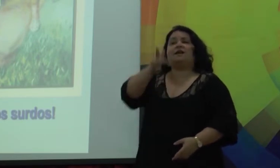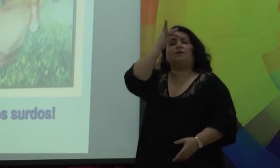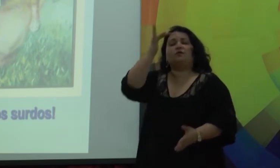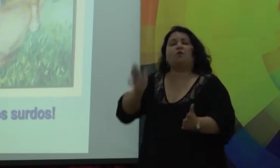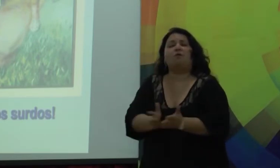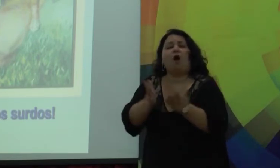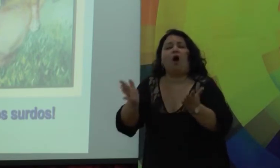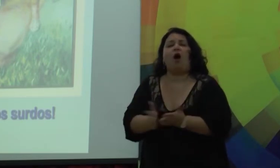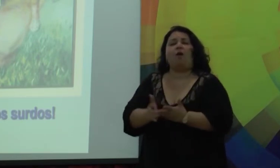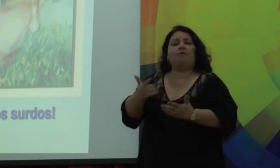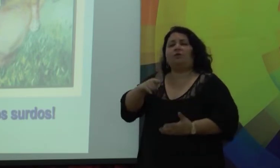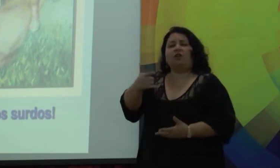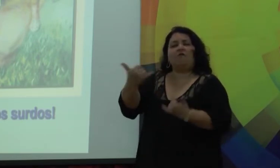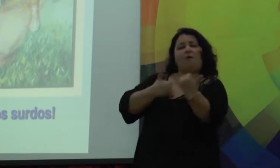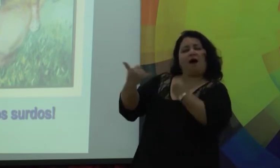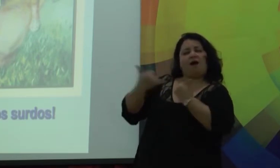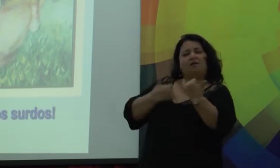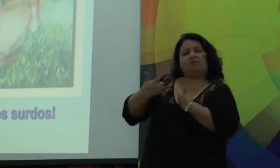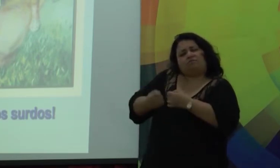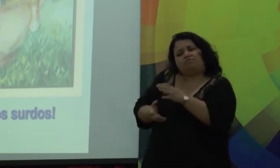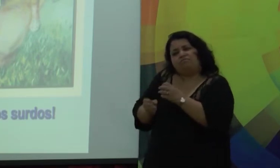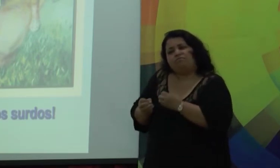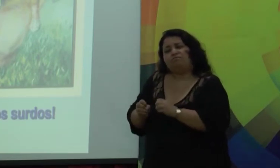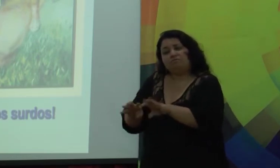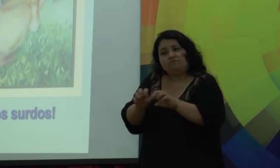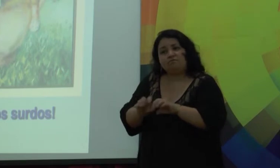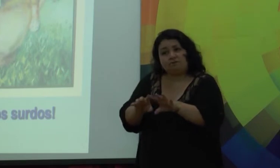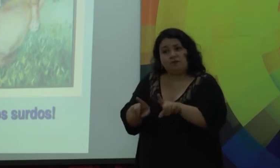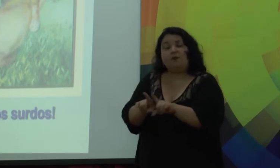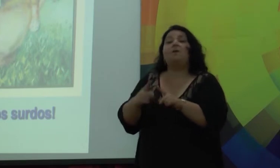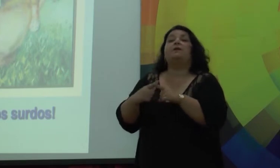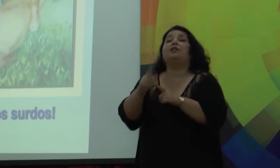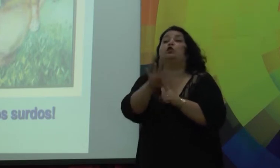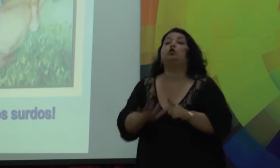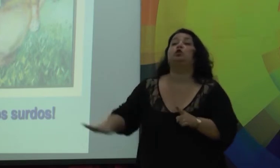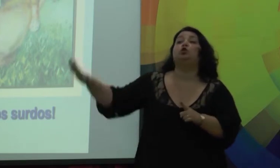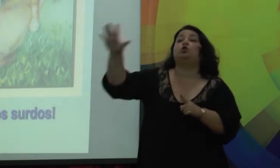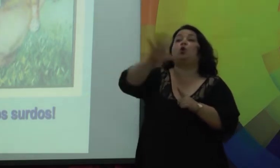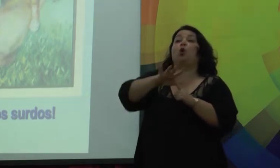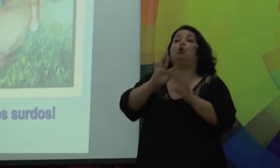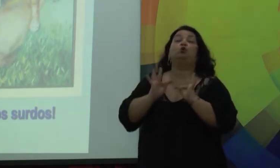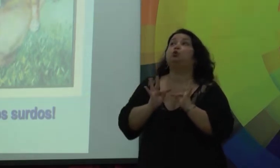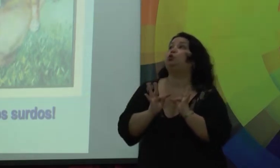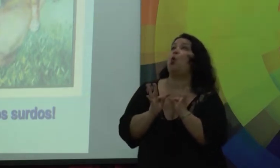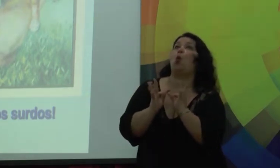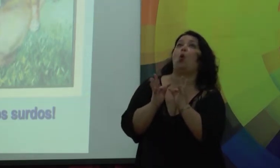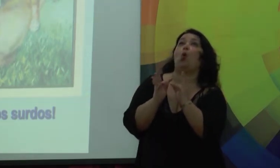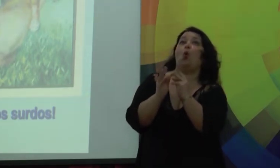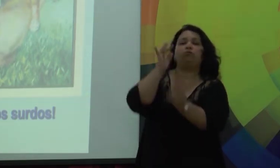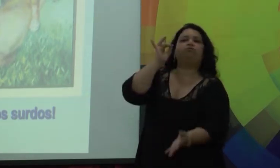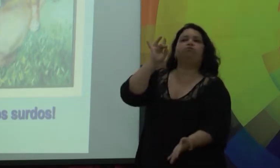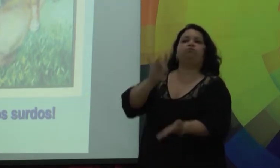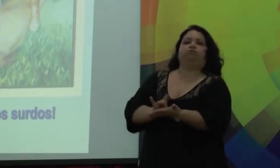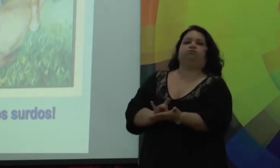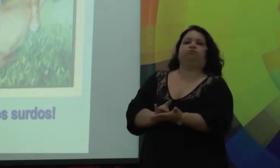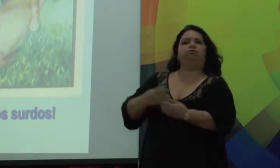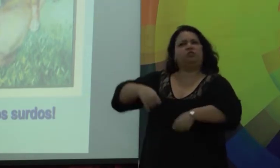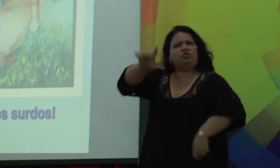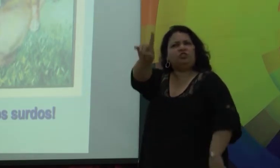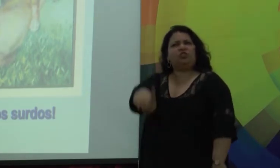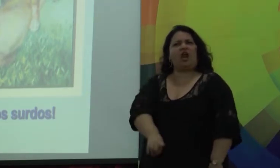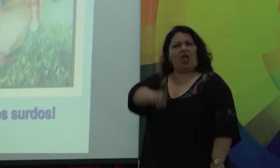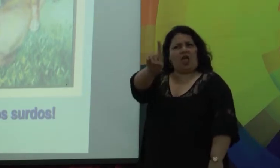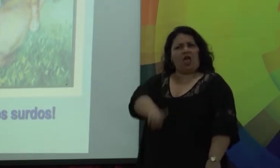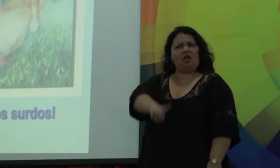idosas. Porque todos, mas todos mesmo, mesmo maiúsculo, têm o direito de